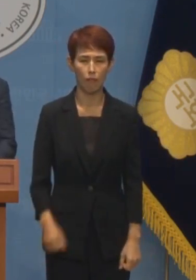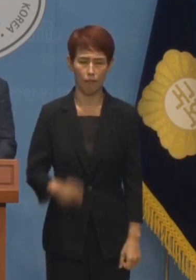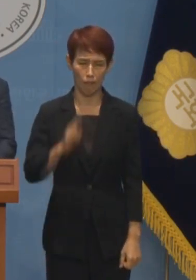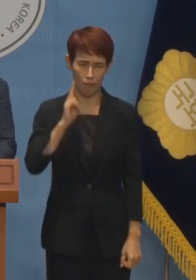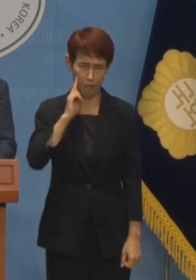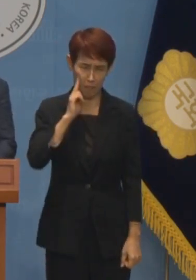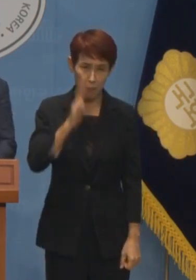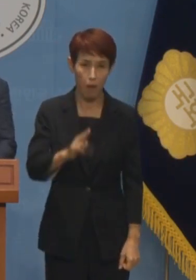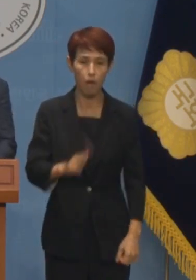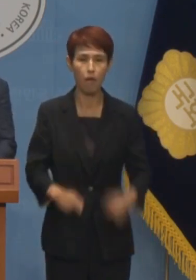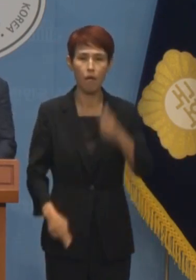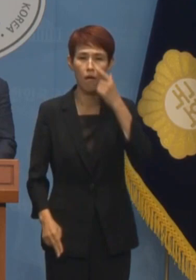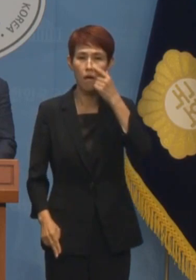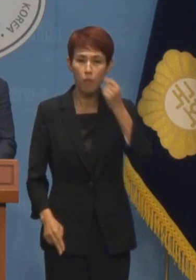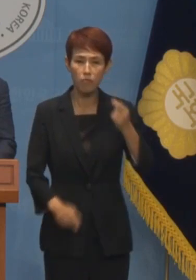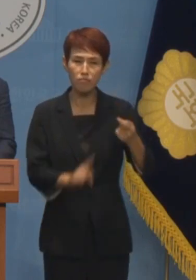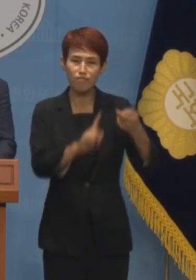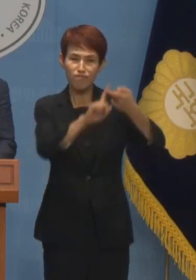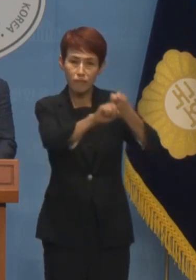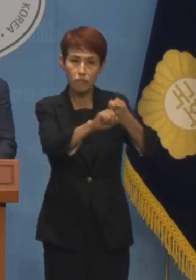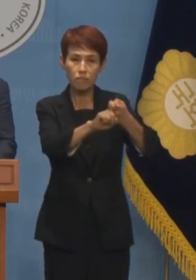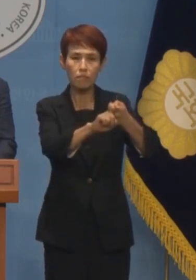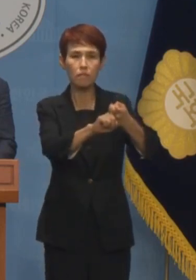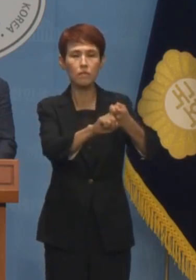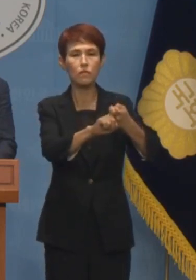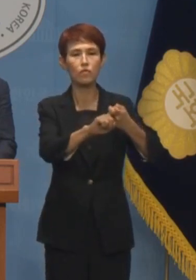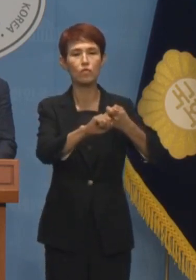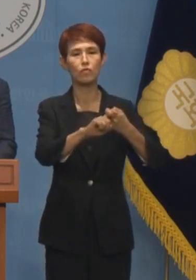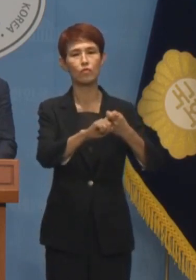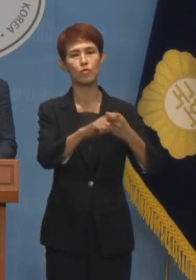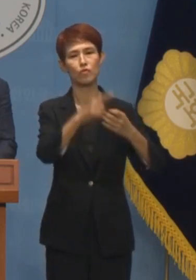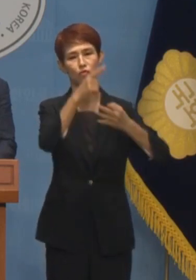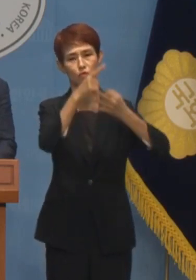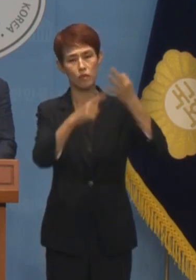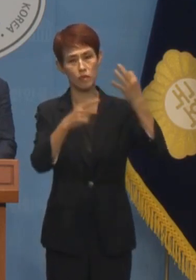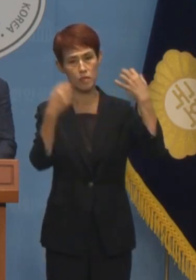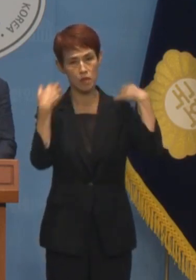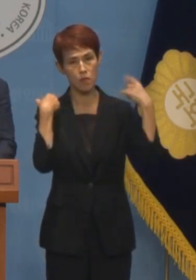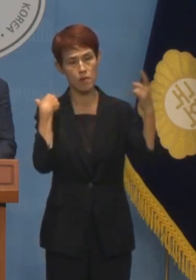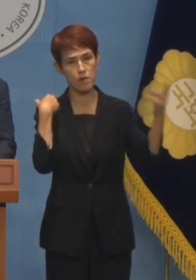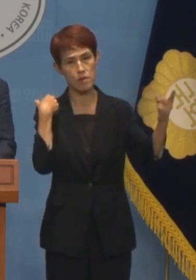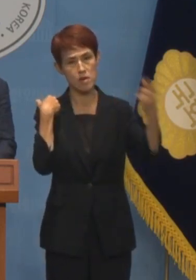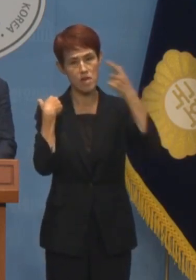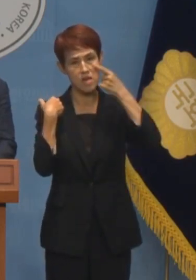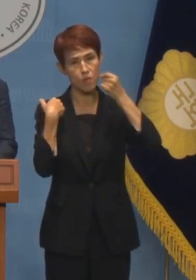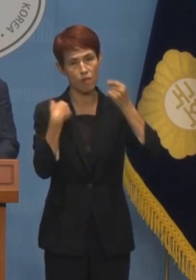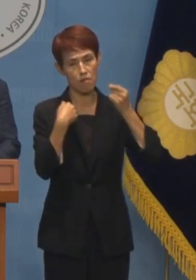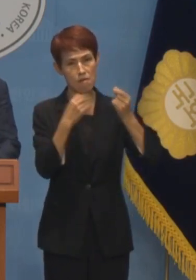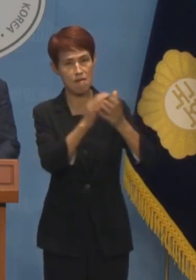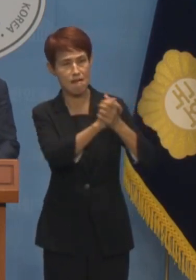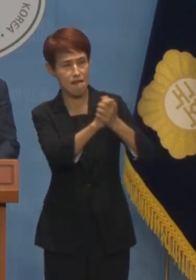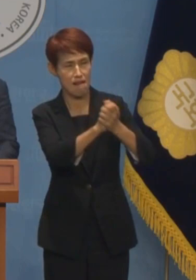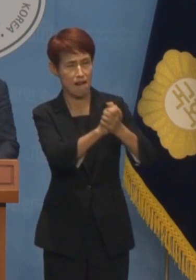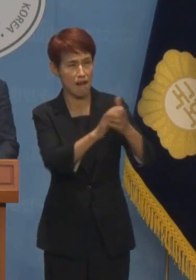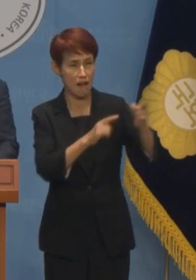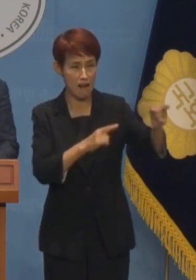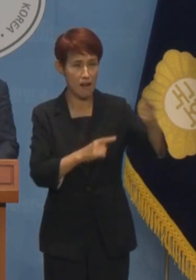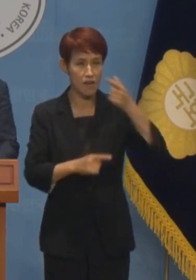최악의 친일 종합 세트, 일본의 힘, 윤석열 정권의 친일 잔치에 절대 협조할 수